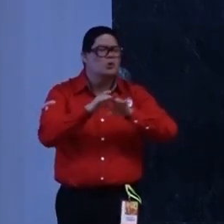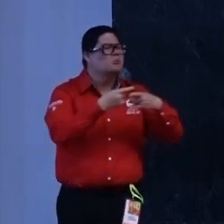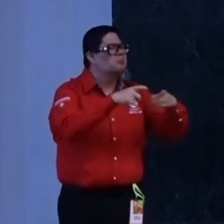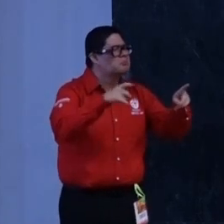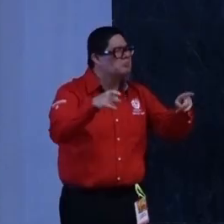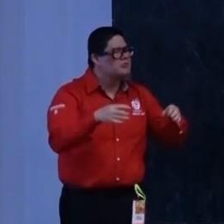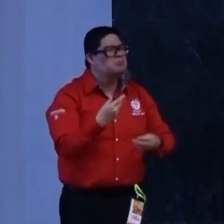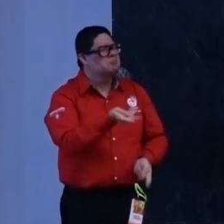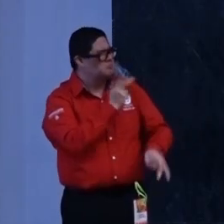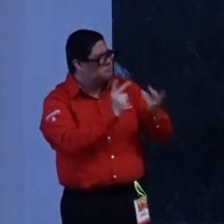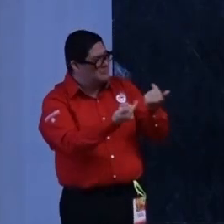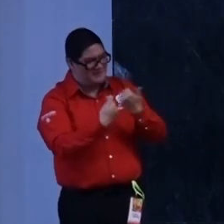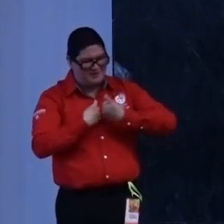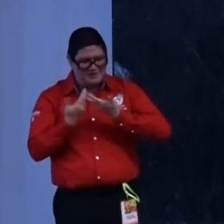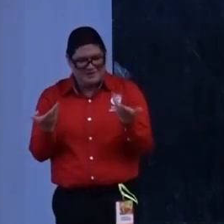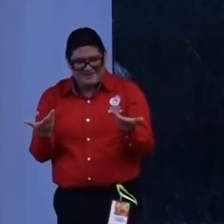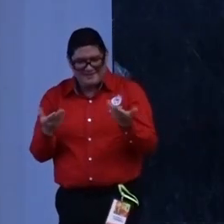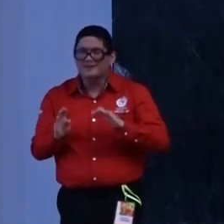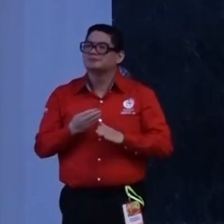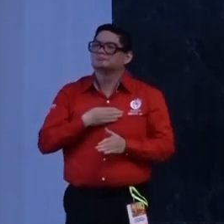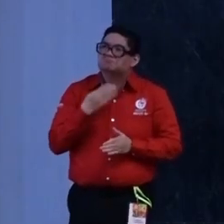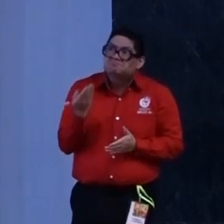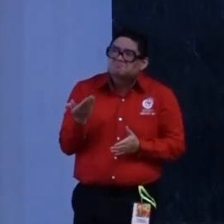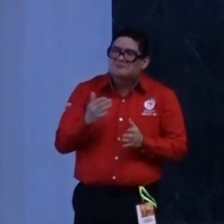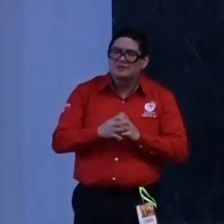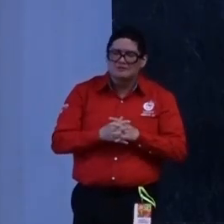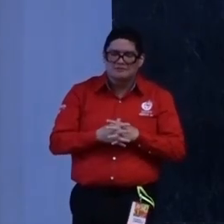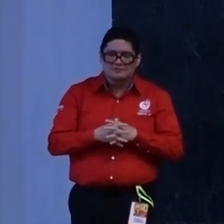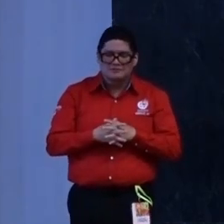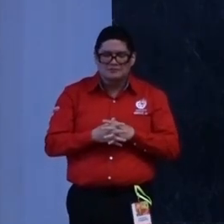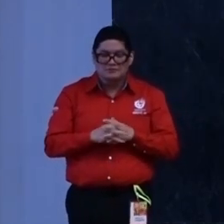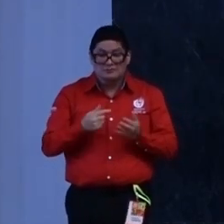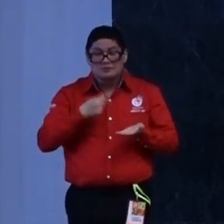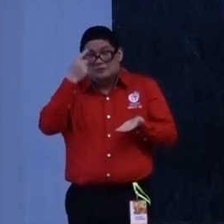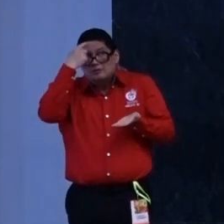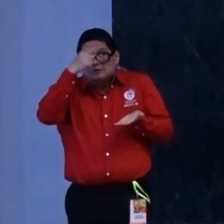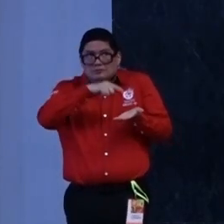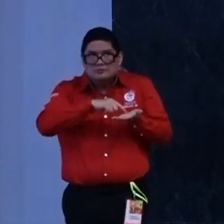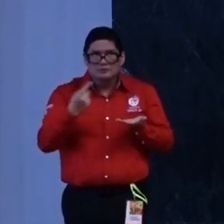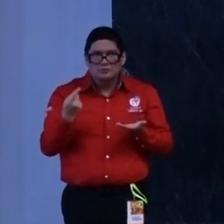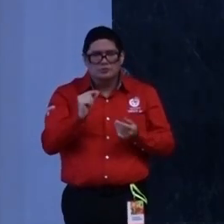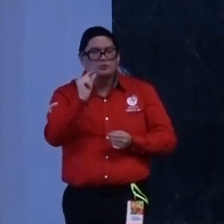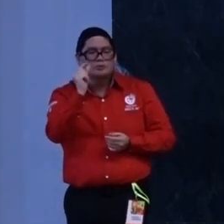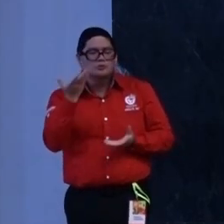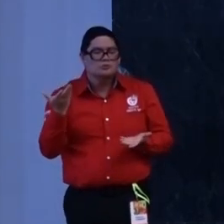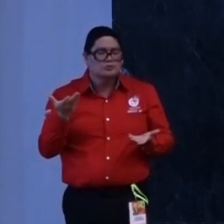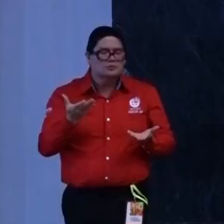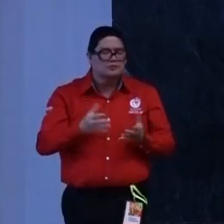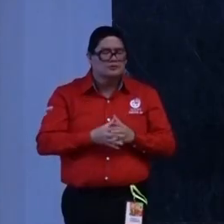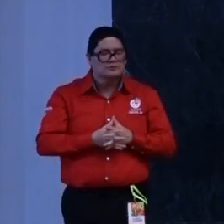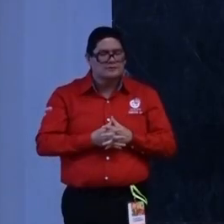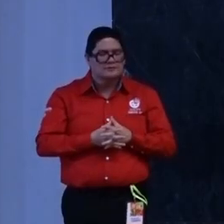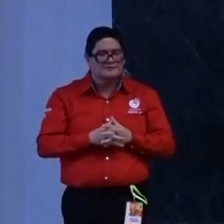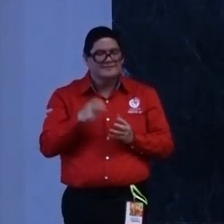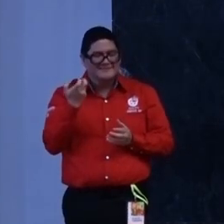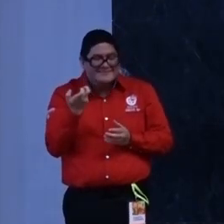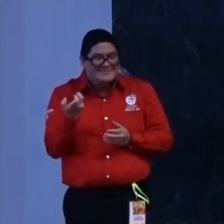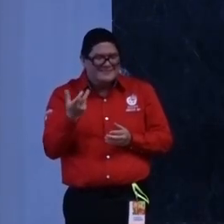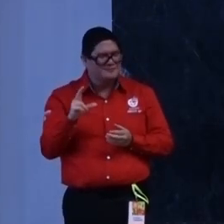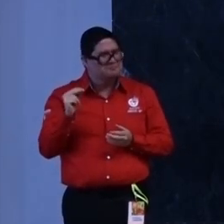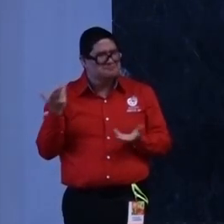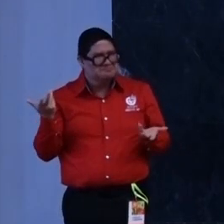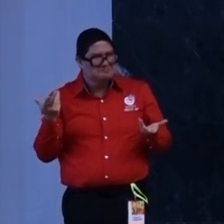diferentes, no tienen las mismas posibilidades que nosotros? Bueno, yo creo que un poco es esto,